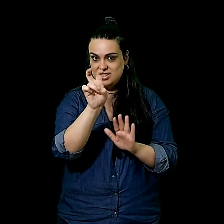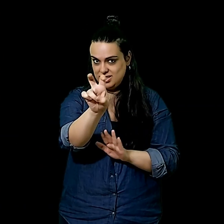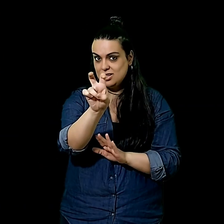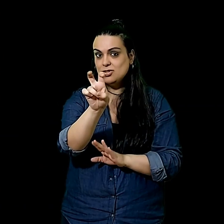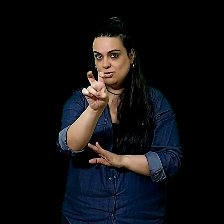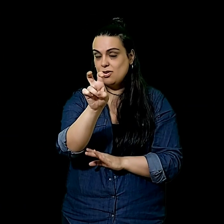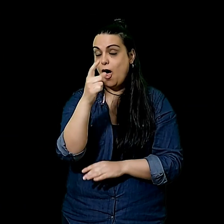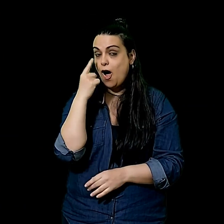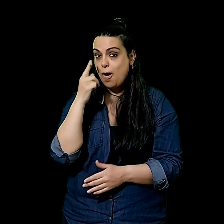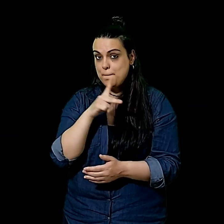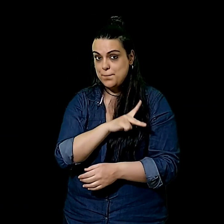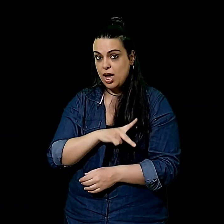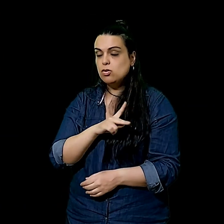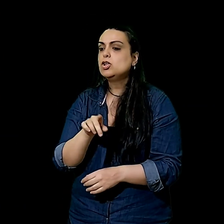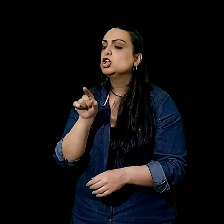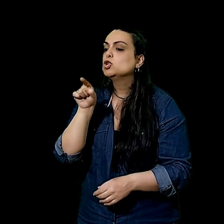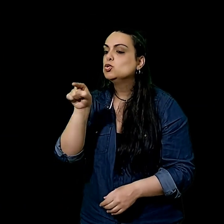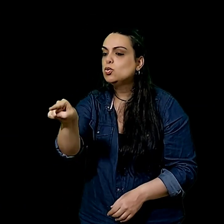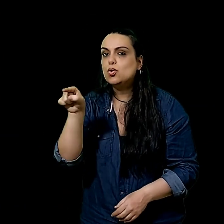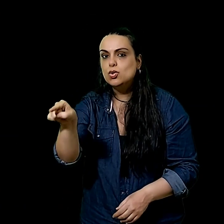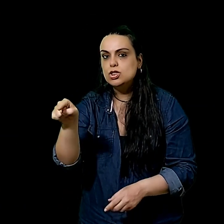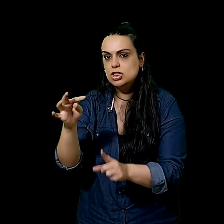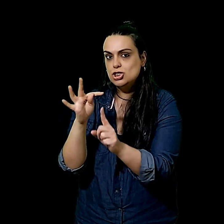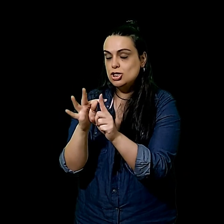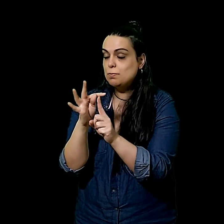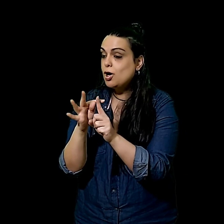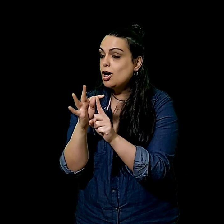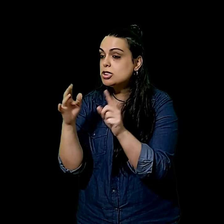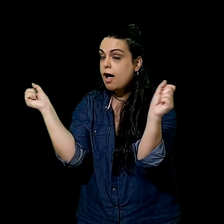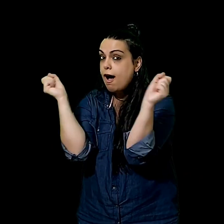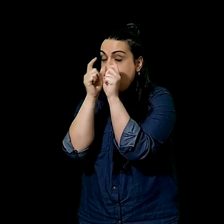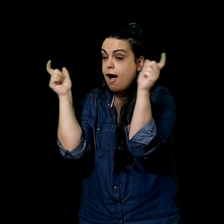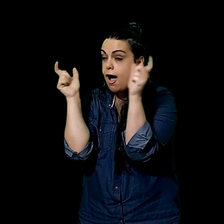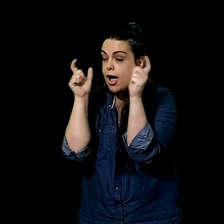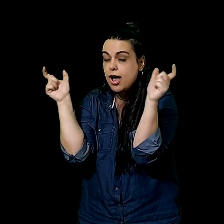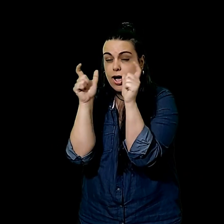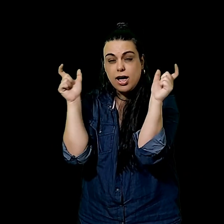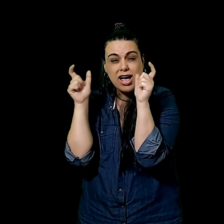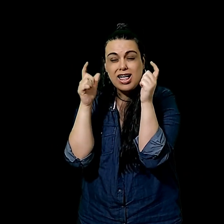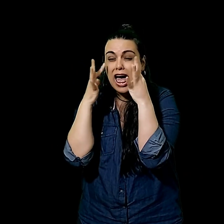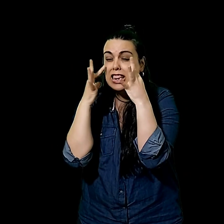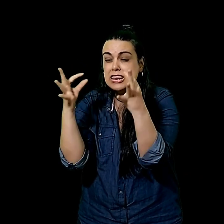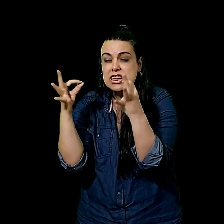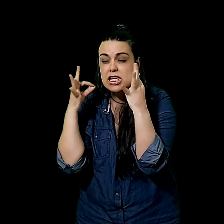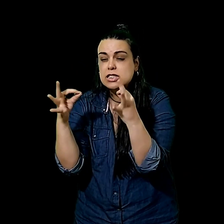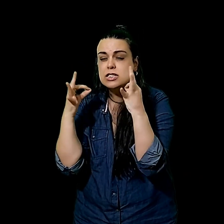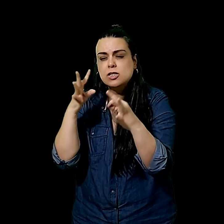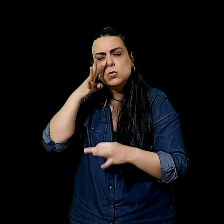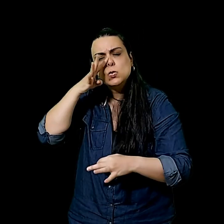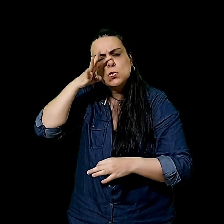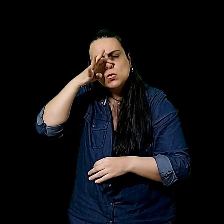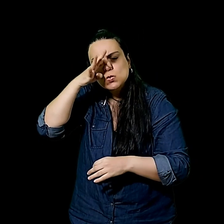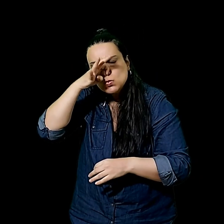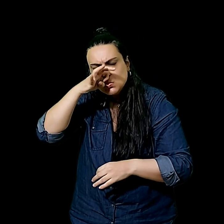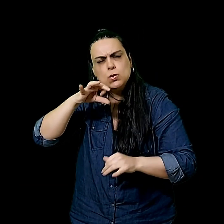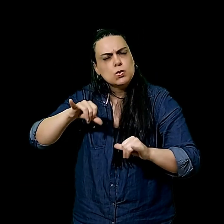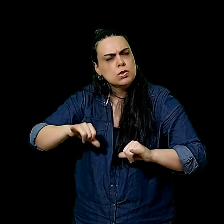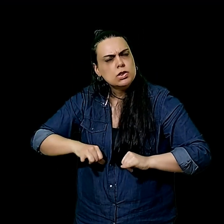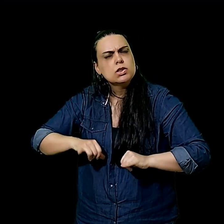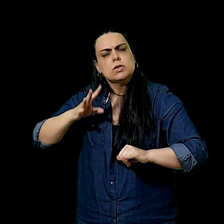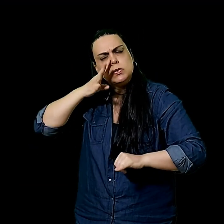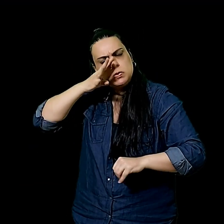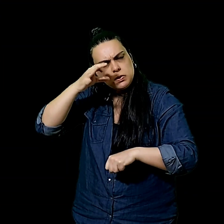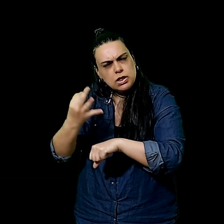olha o que ele diz: tu, porém, vigiai em todas as coisas, sofre as aflições, faze a